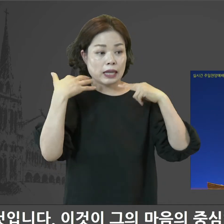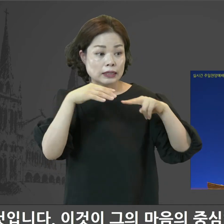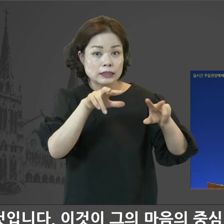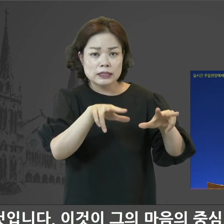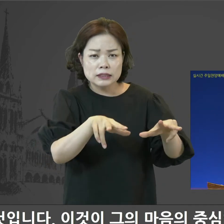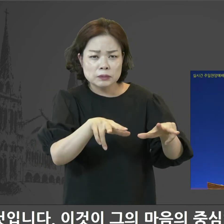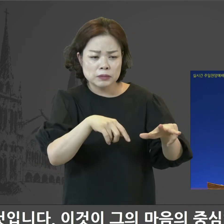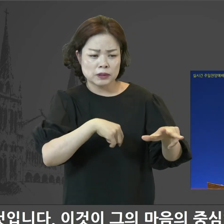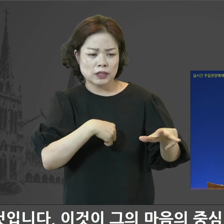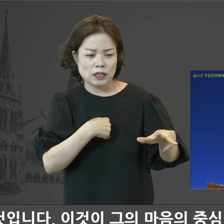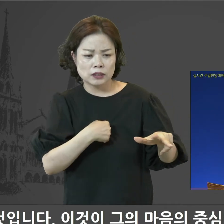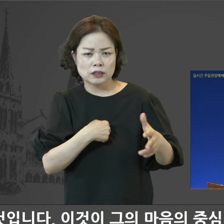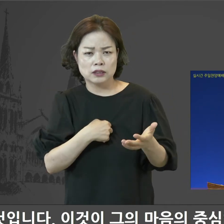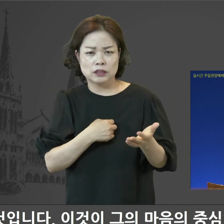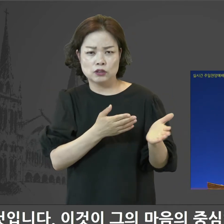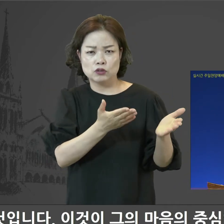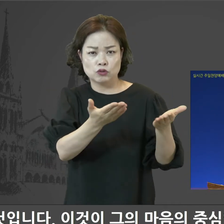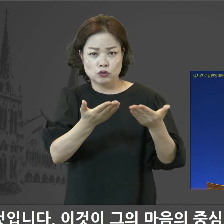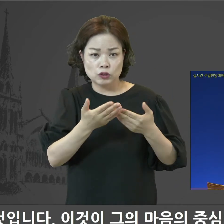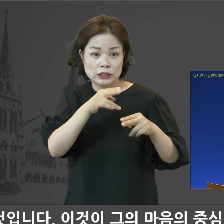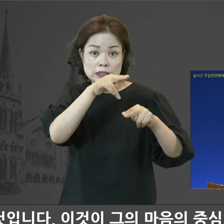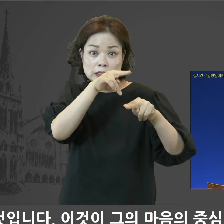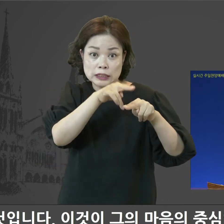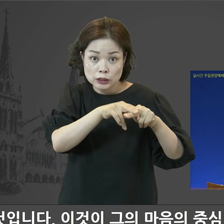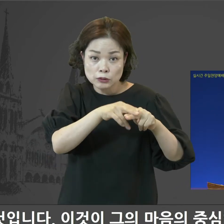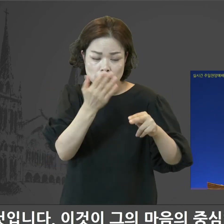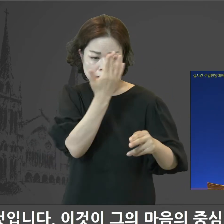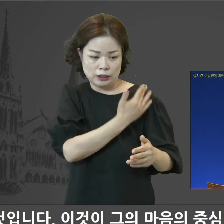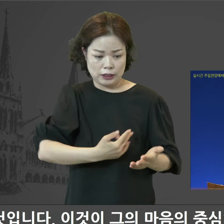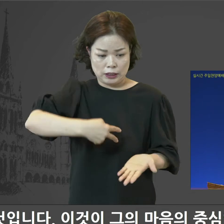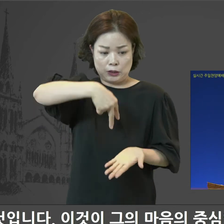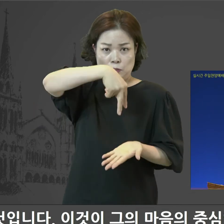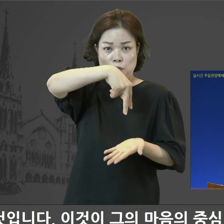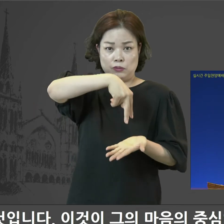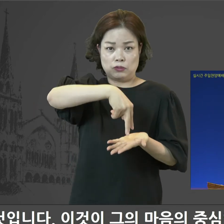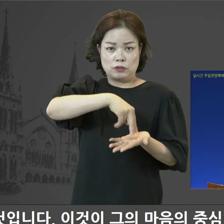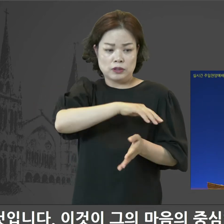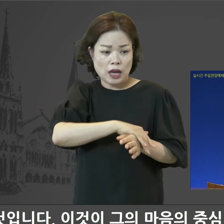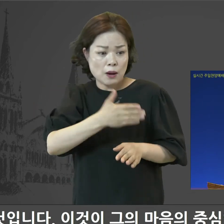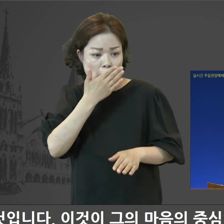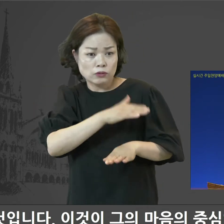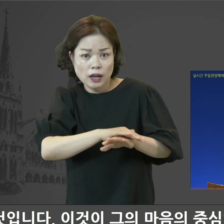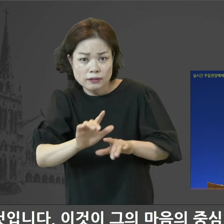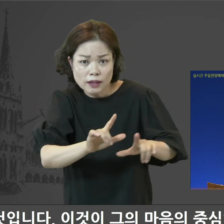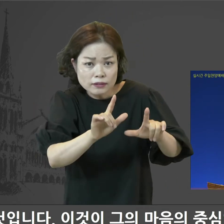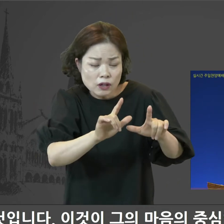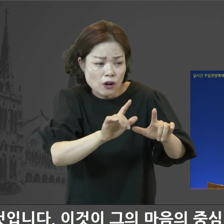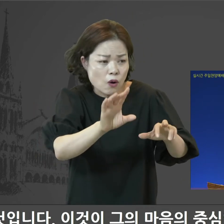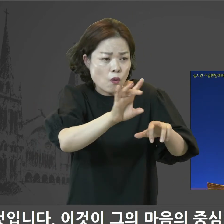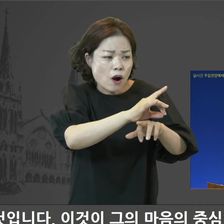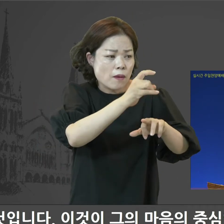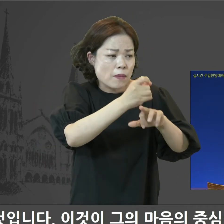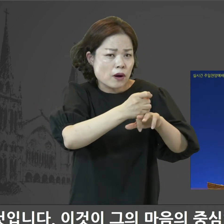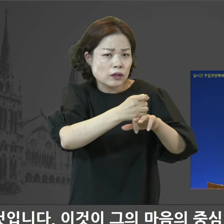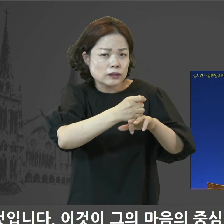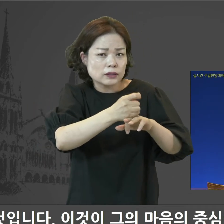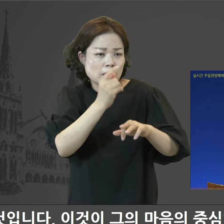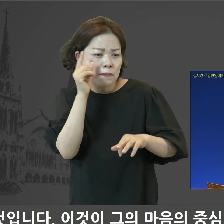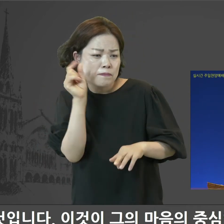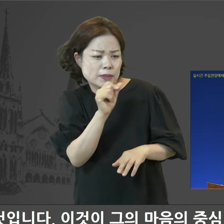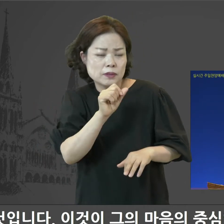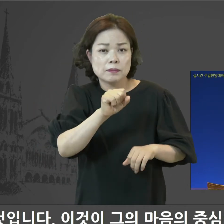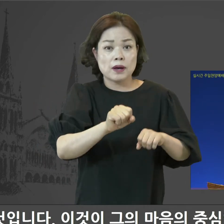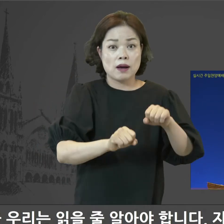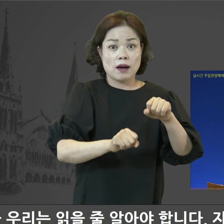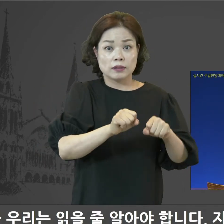지금 자신에게 주어진 신분, 그 안에서 호의호식하는 것, 왕 앞에서, 세상에 보이는 왕 앞에서 민첩하게